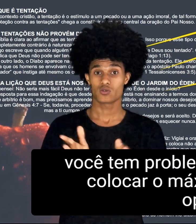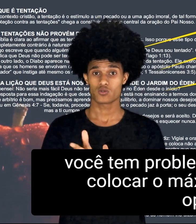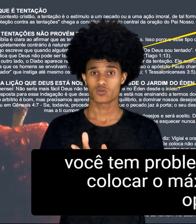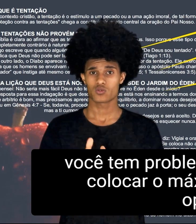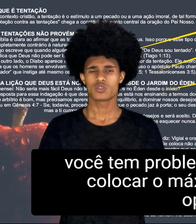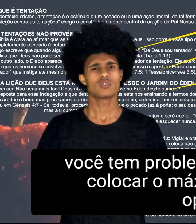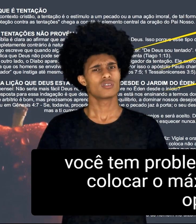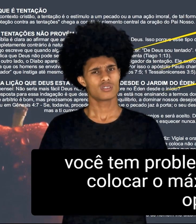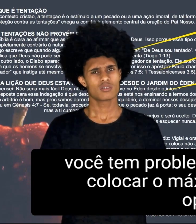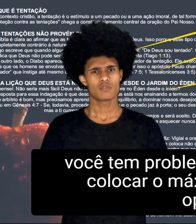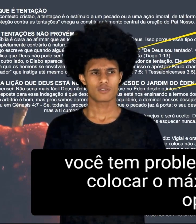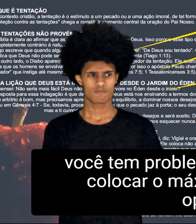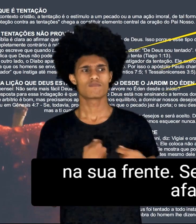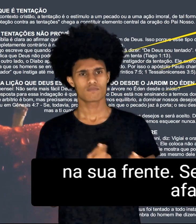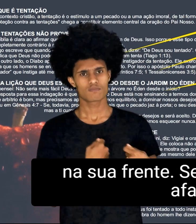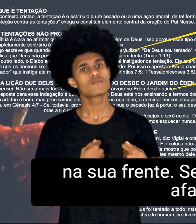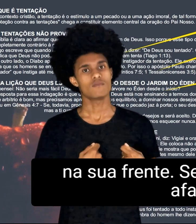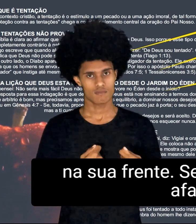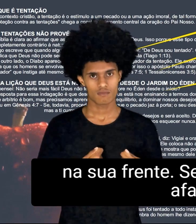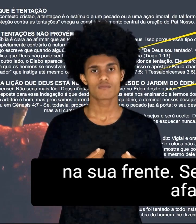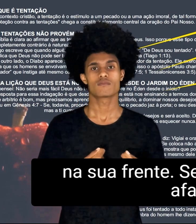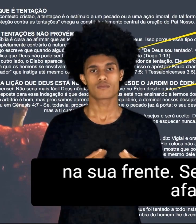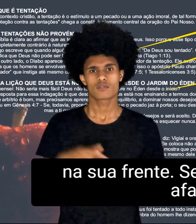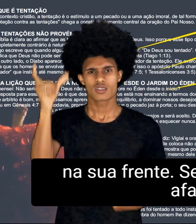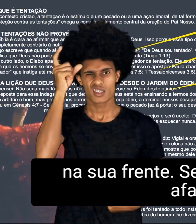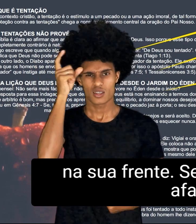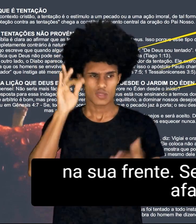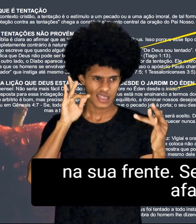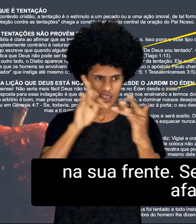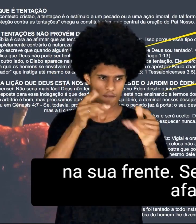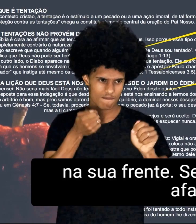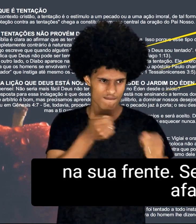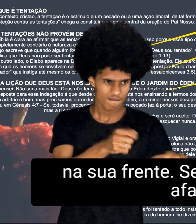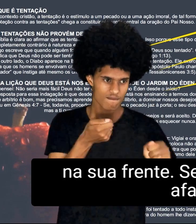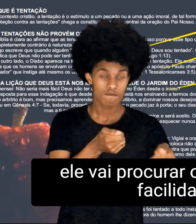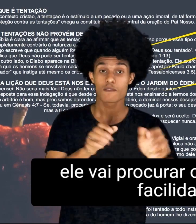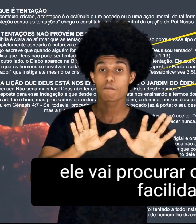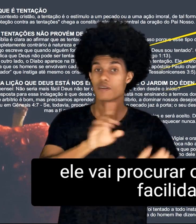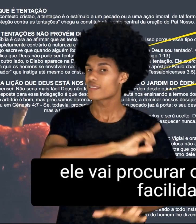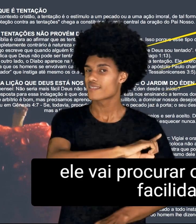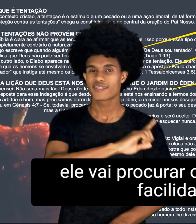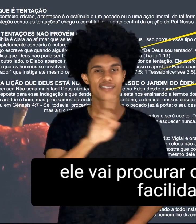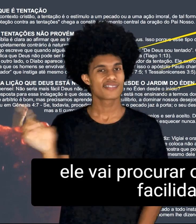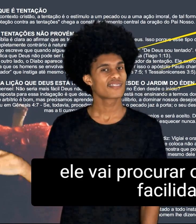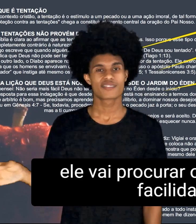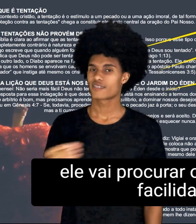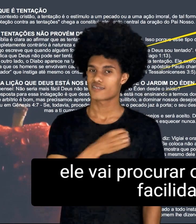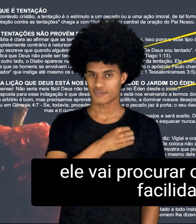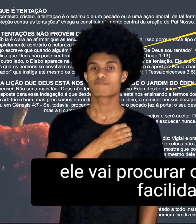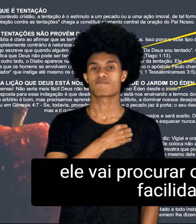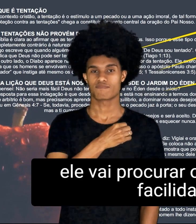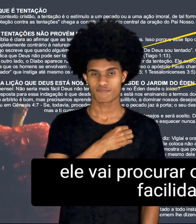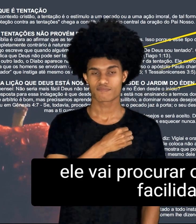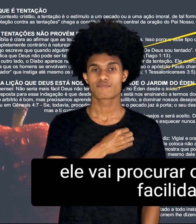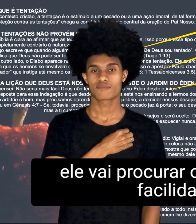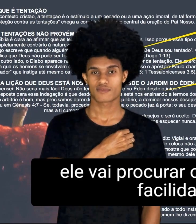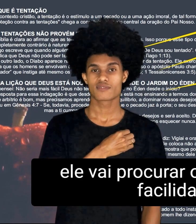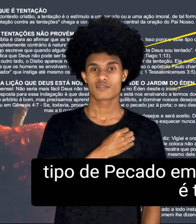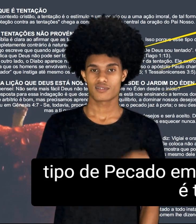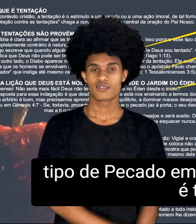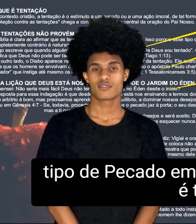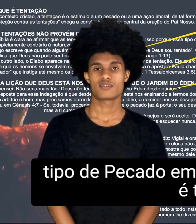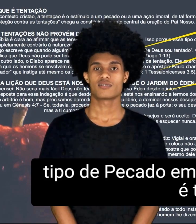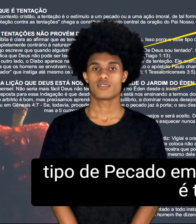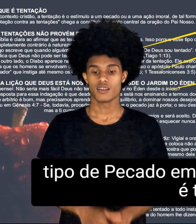um maço de dinheiro, várias oportunidades na sua frente. Se você vigiar, o diabo vai se afastar de você, ele vai procurar outra pessoa que tem mais facilidade em cair nesse